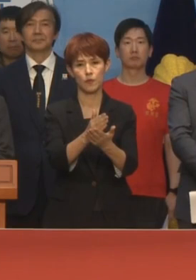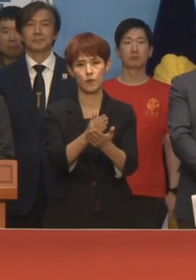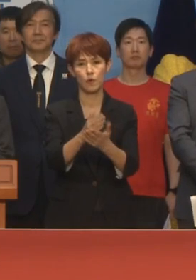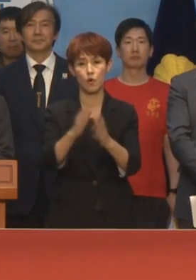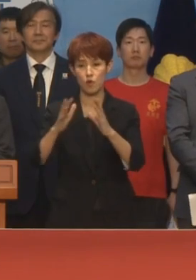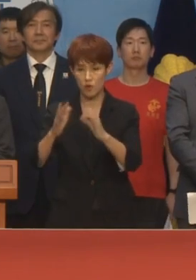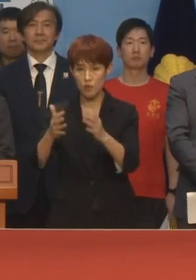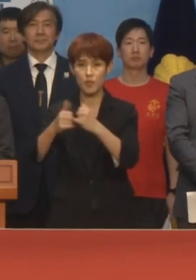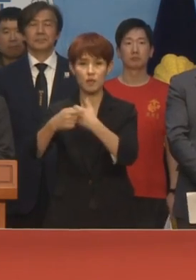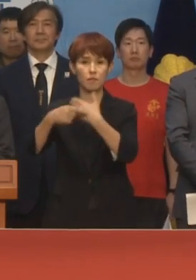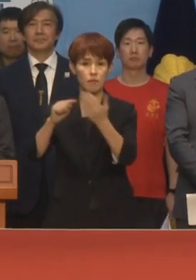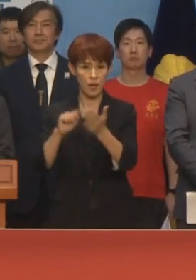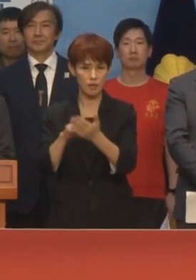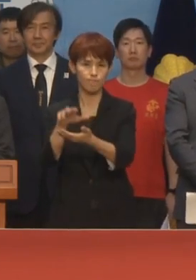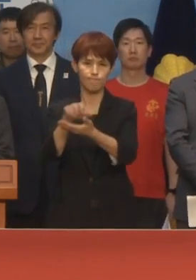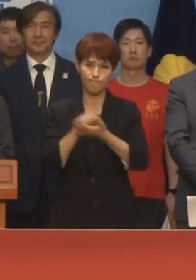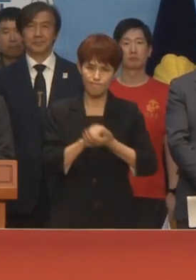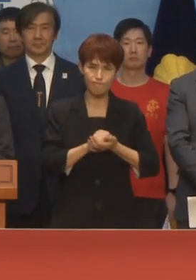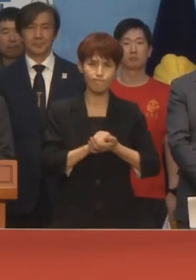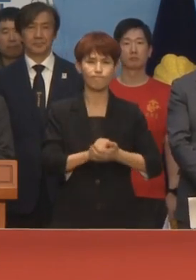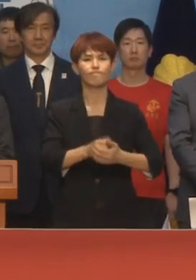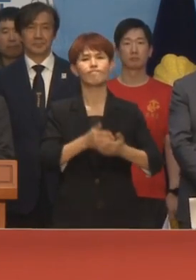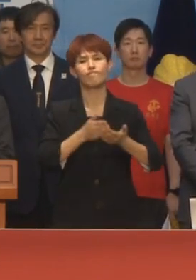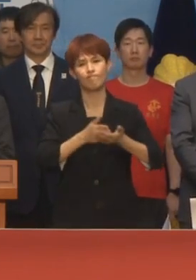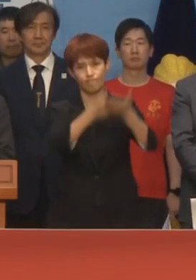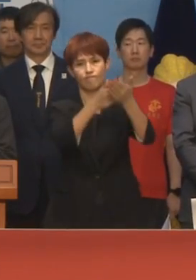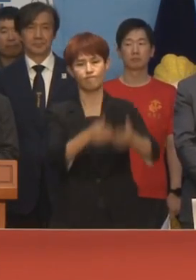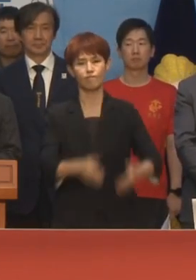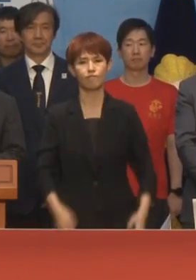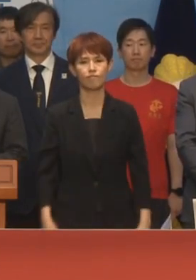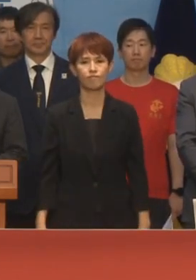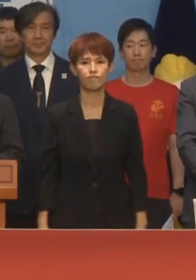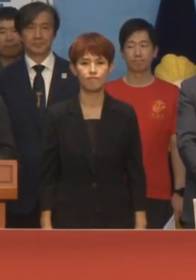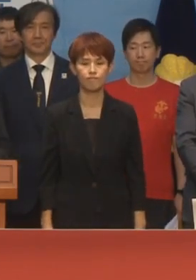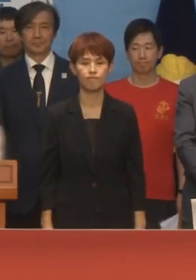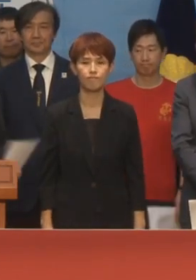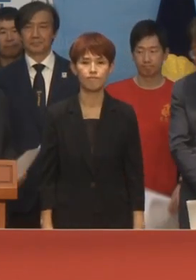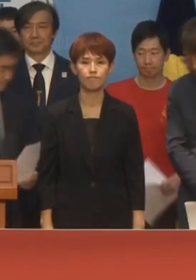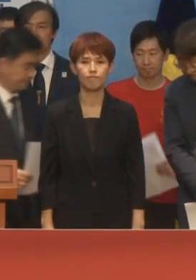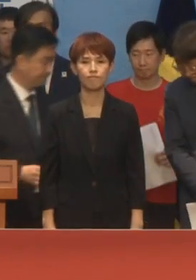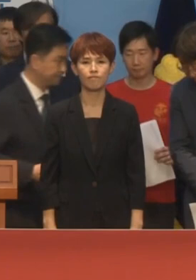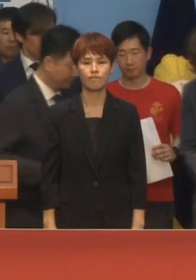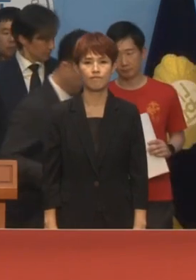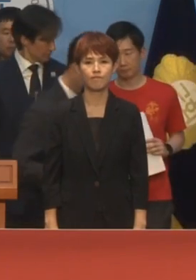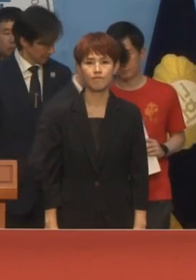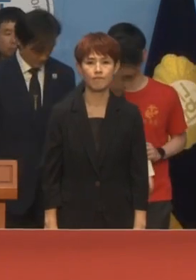민심에 순응할 것을 강력하게 경고합니다. 이상입니다.